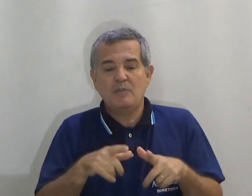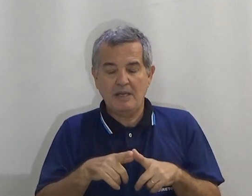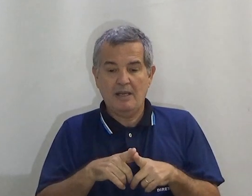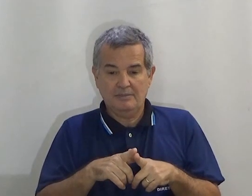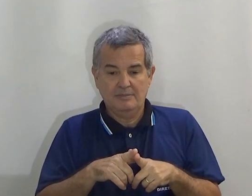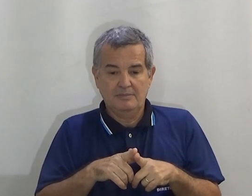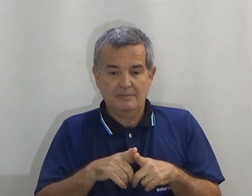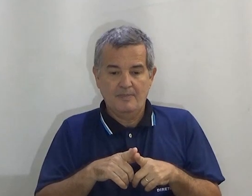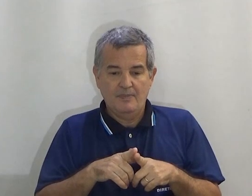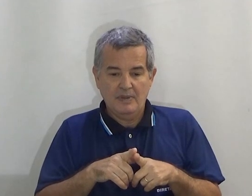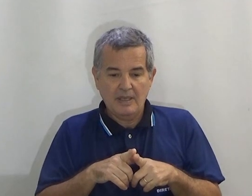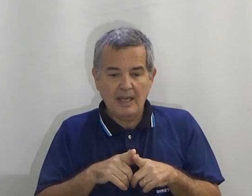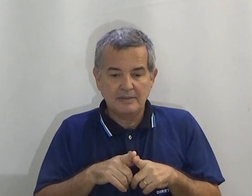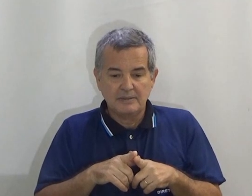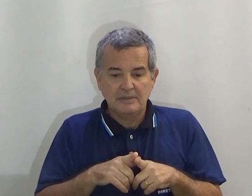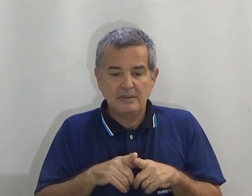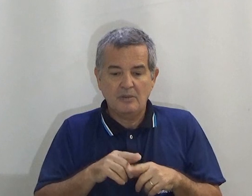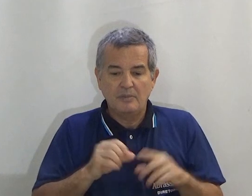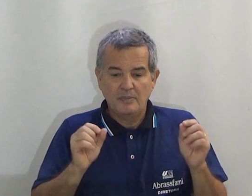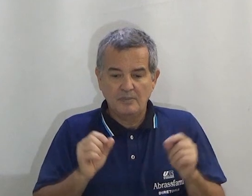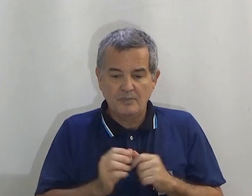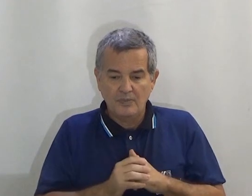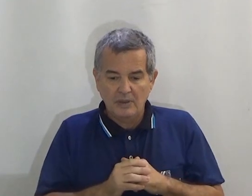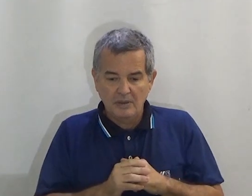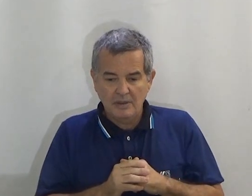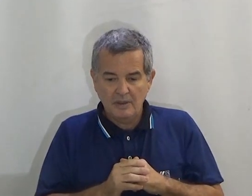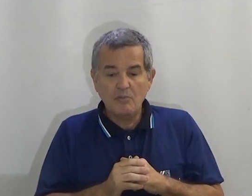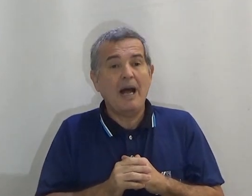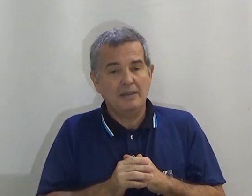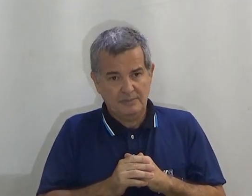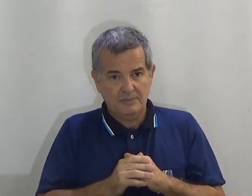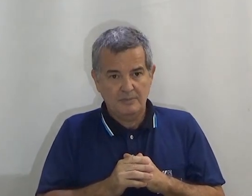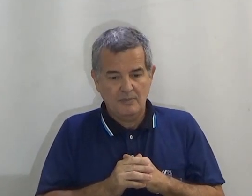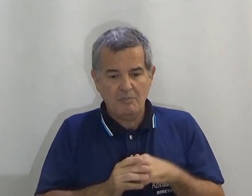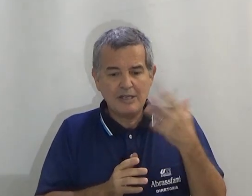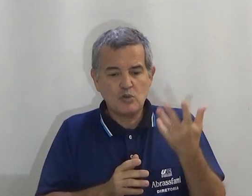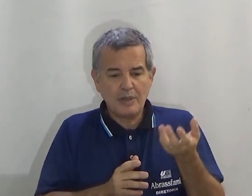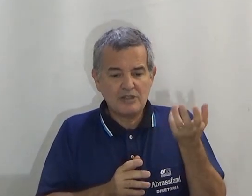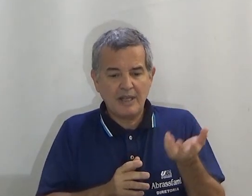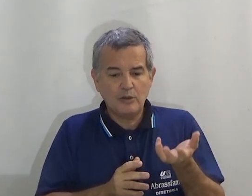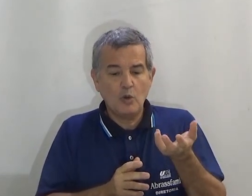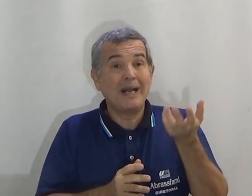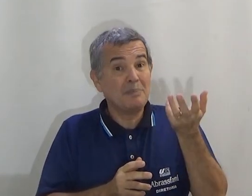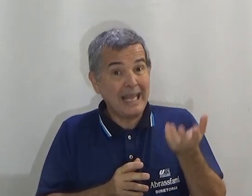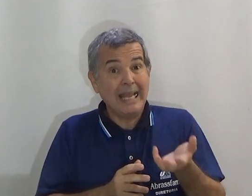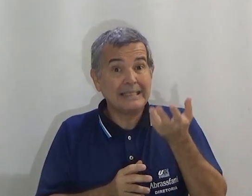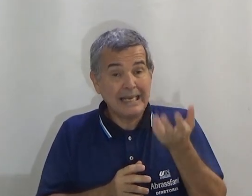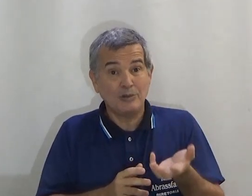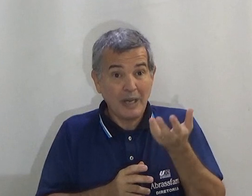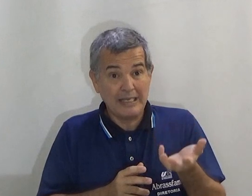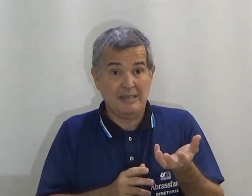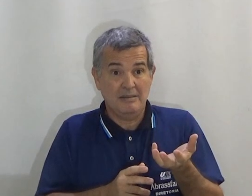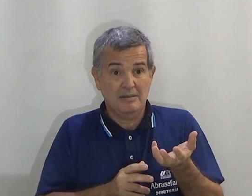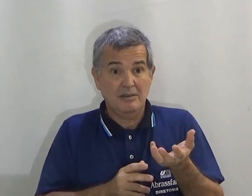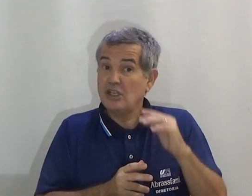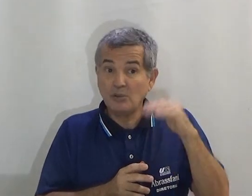Para poder explicar. Tá? Então. O mar. Mais um classificador para ambiente e